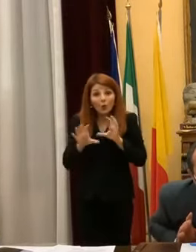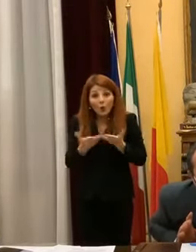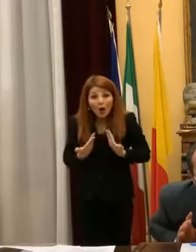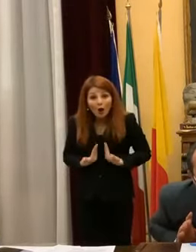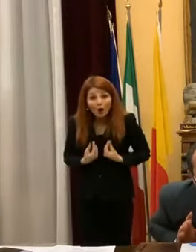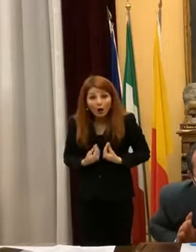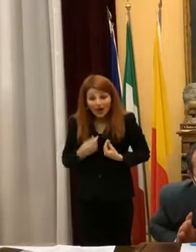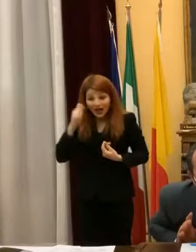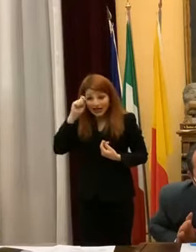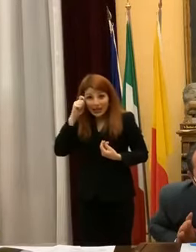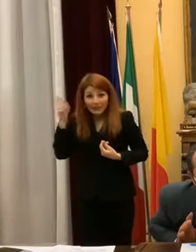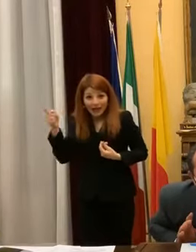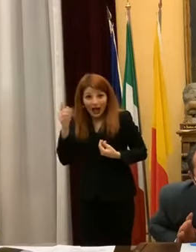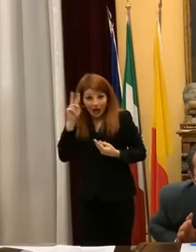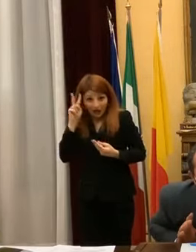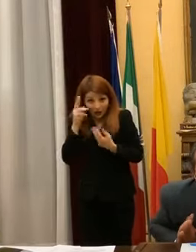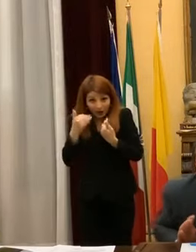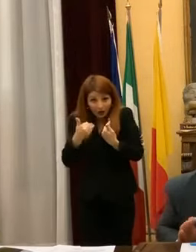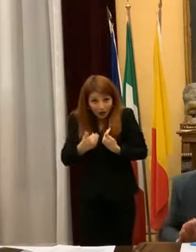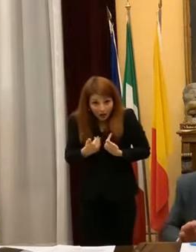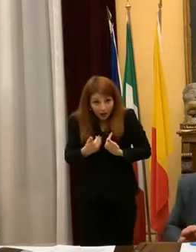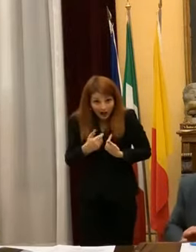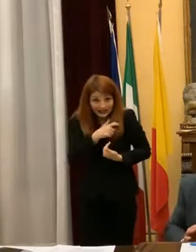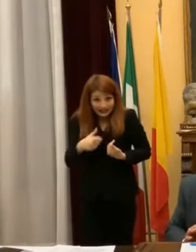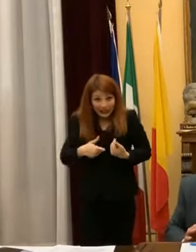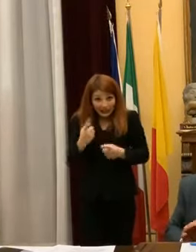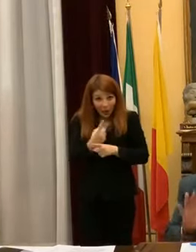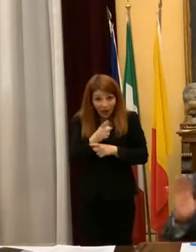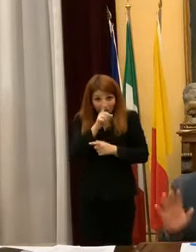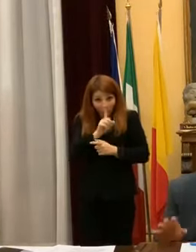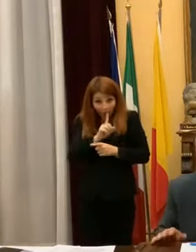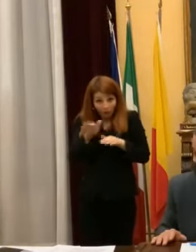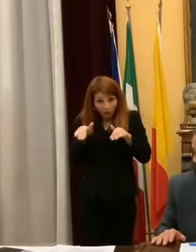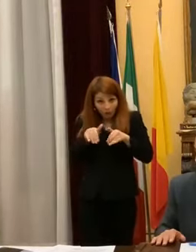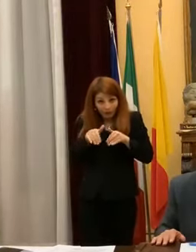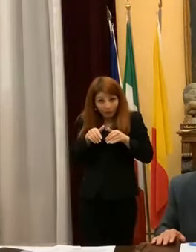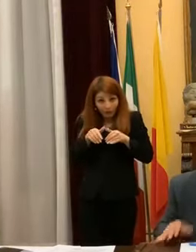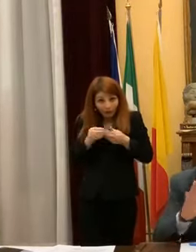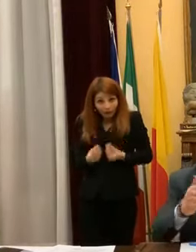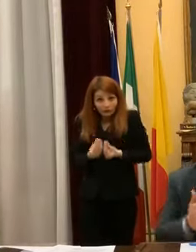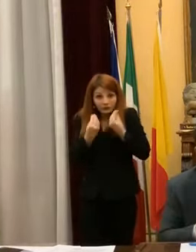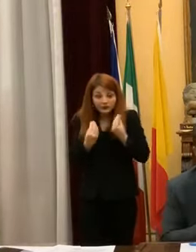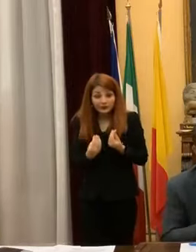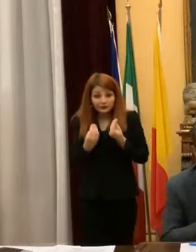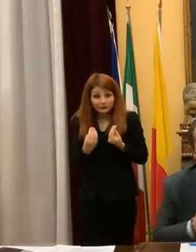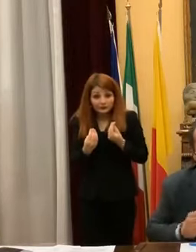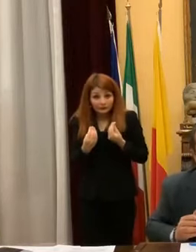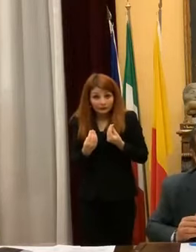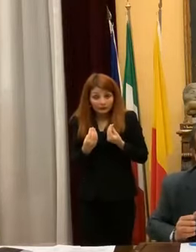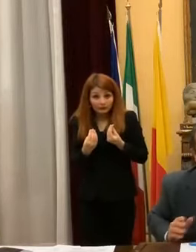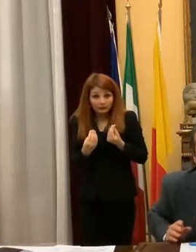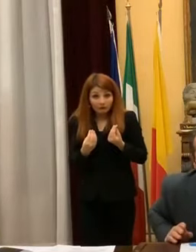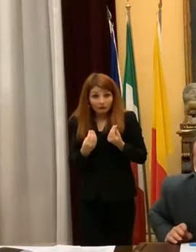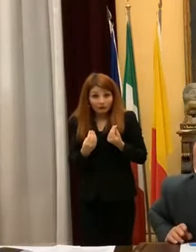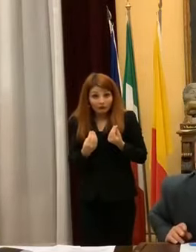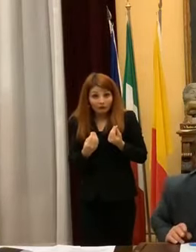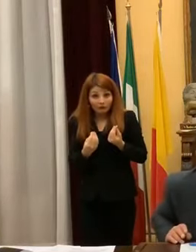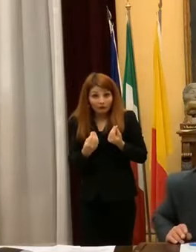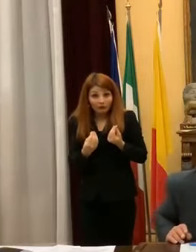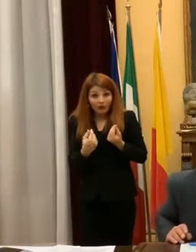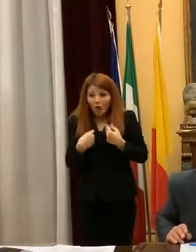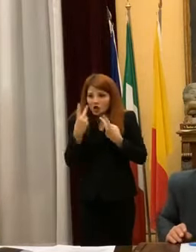Questa è la funzione del sindaco? La funzione di un sindaco istituzionale? E io vedo che ammazzano la mia gente,